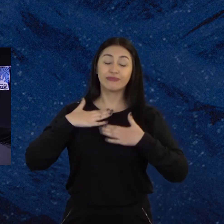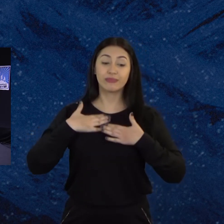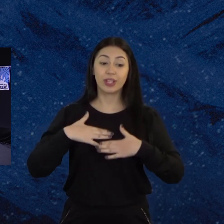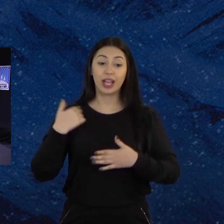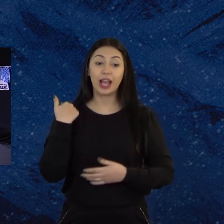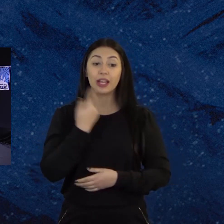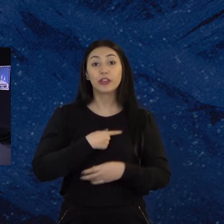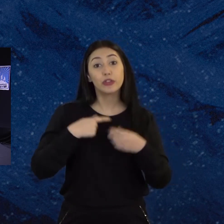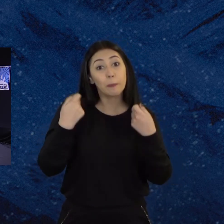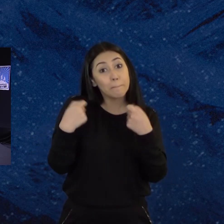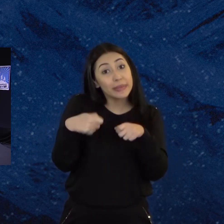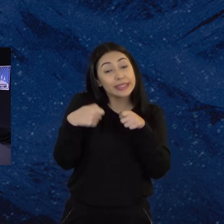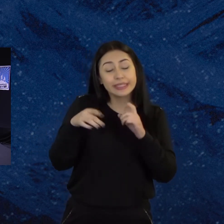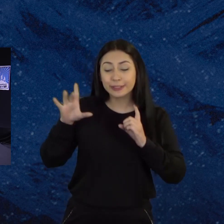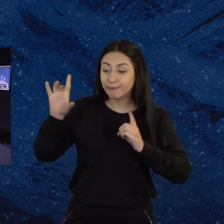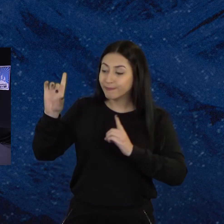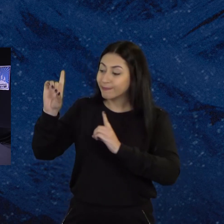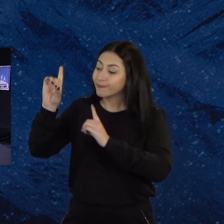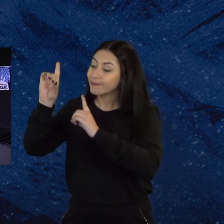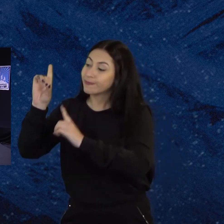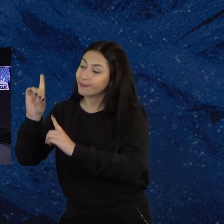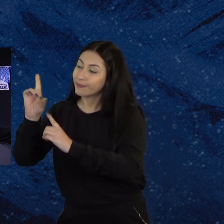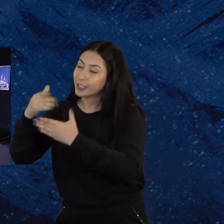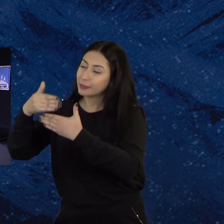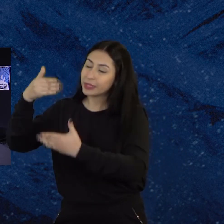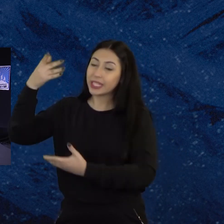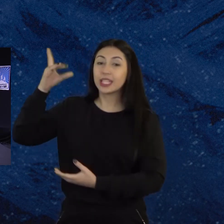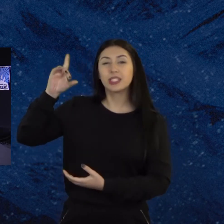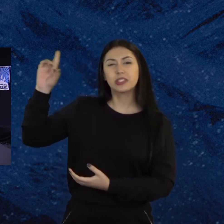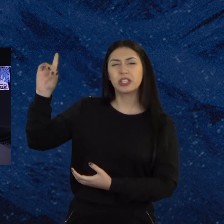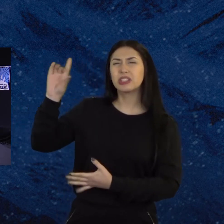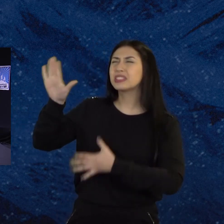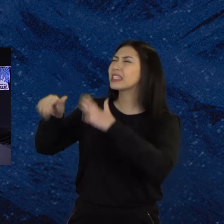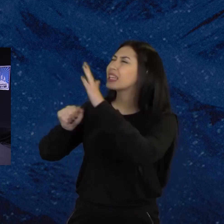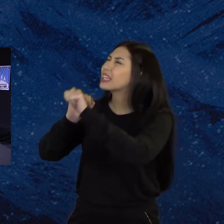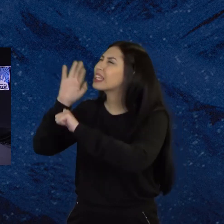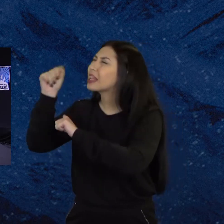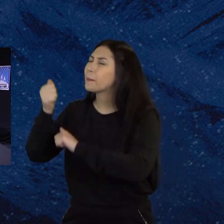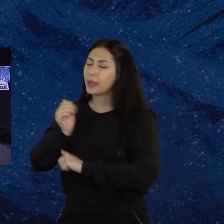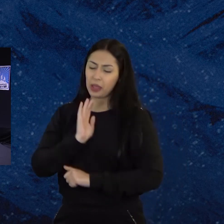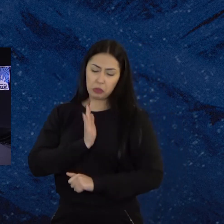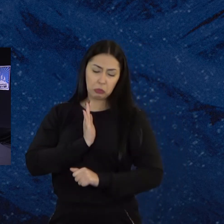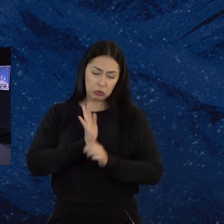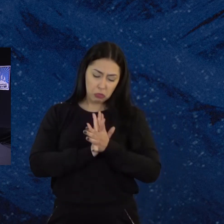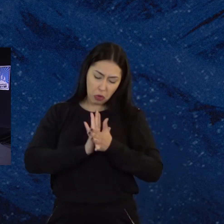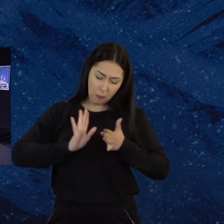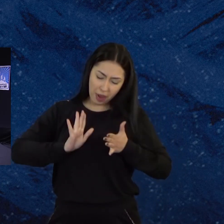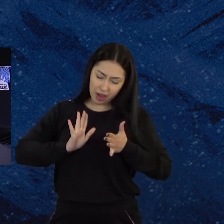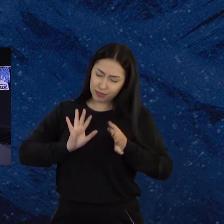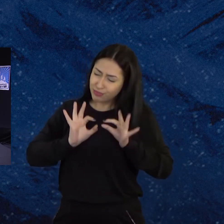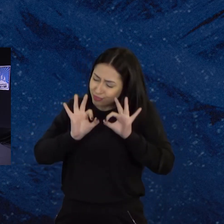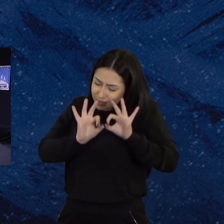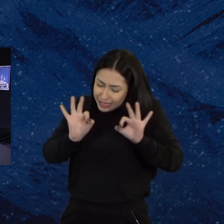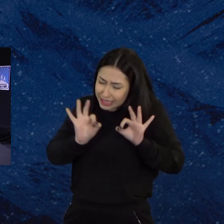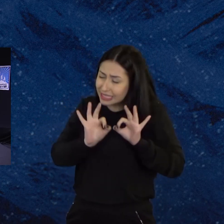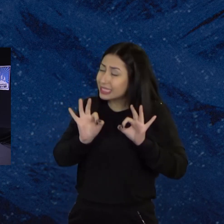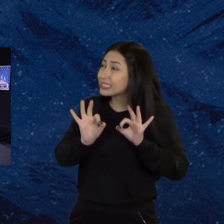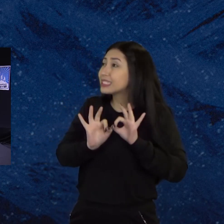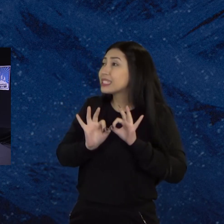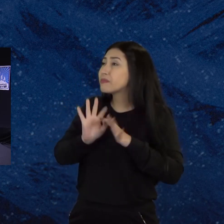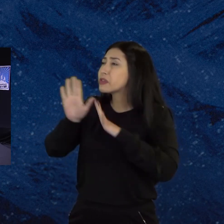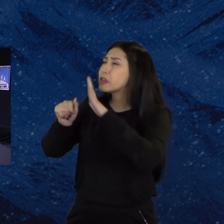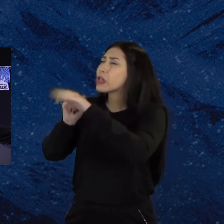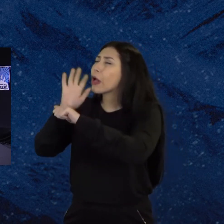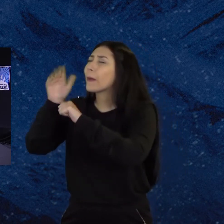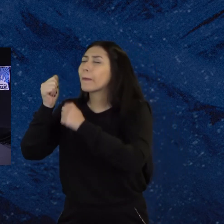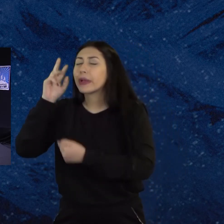de estar na presença dEle, de buscar Ele, de ter esse coração de simplicidade, de buscar ao Senhor, para